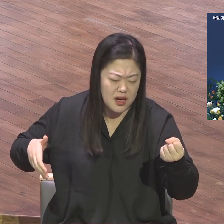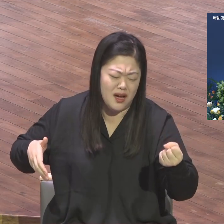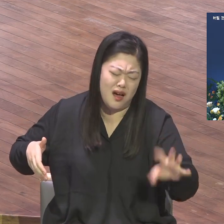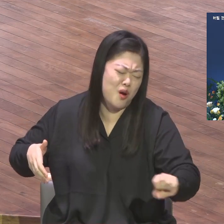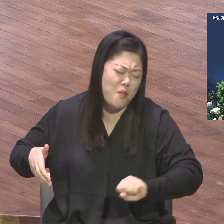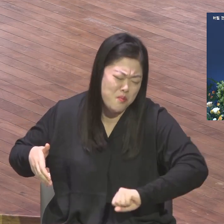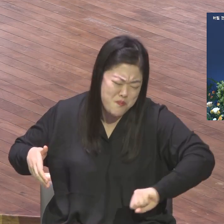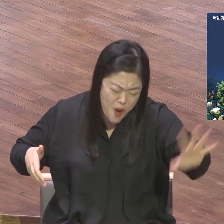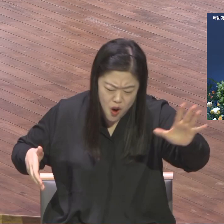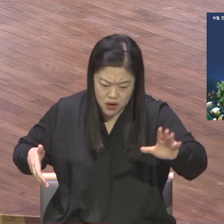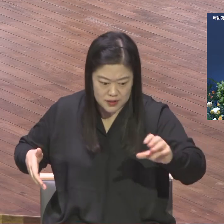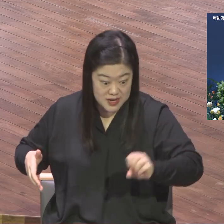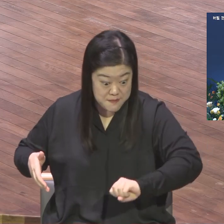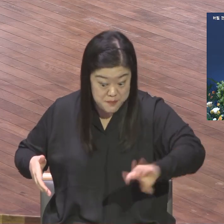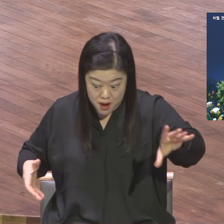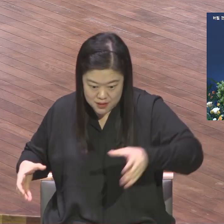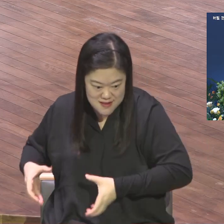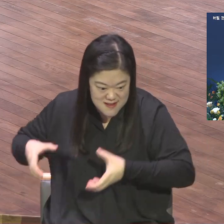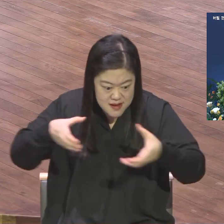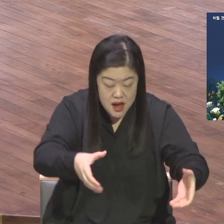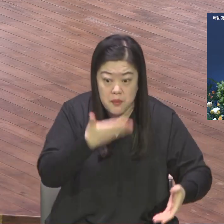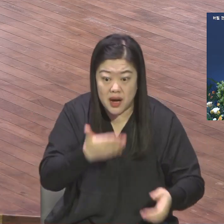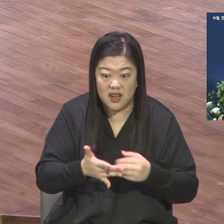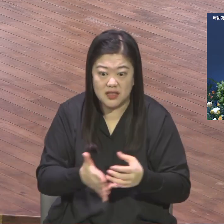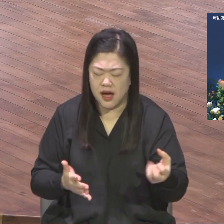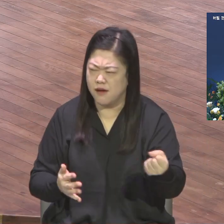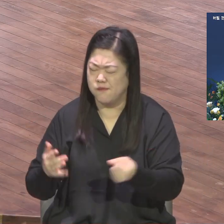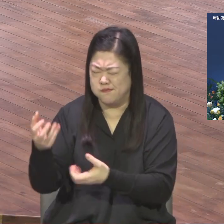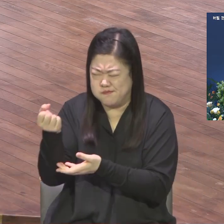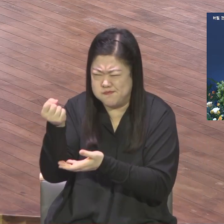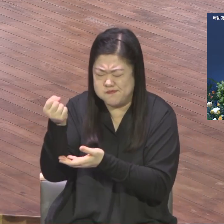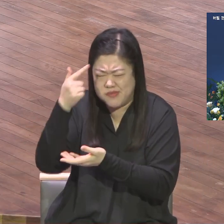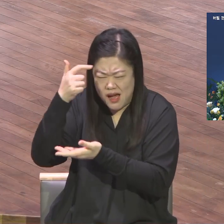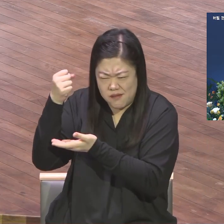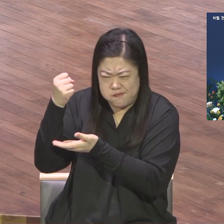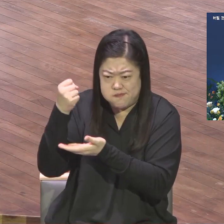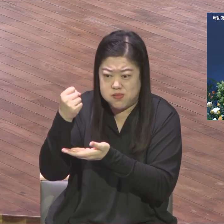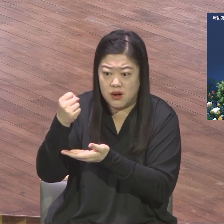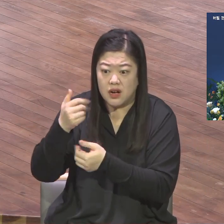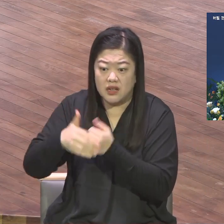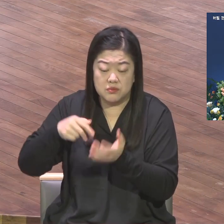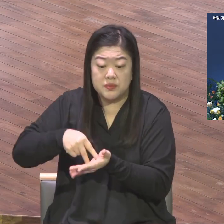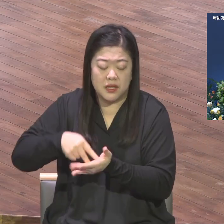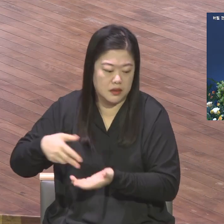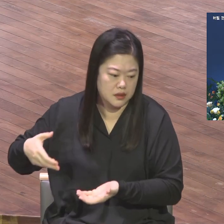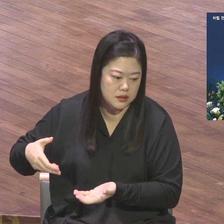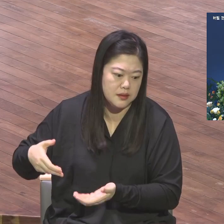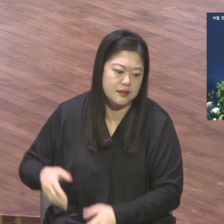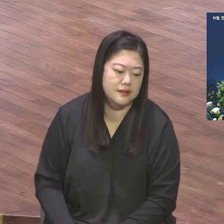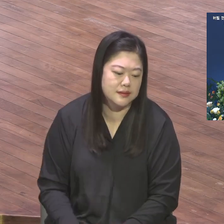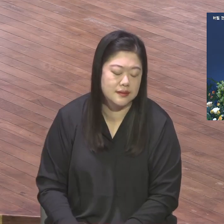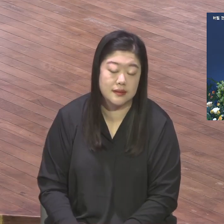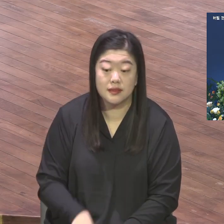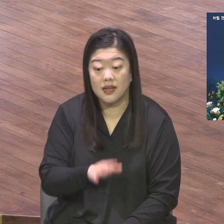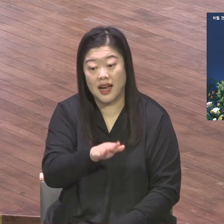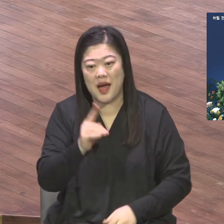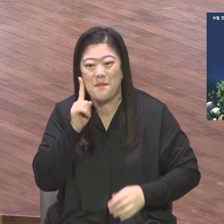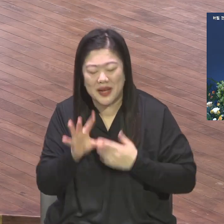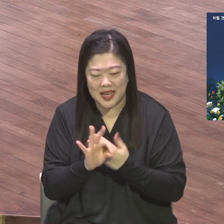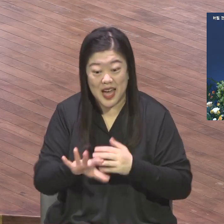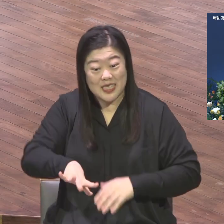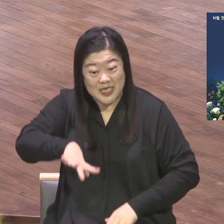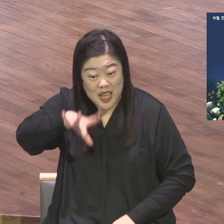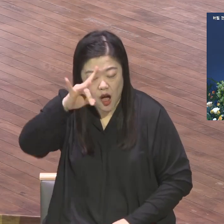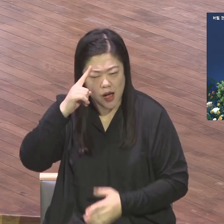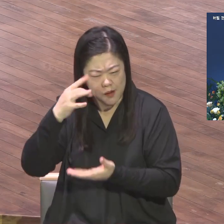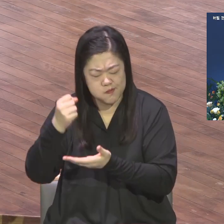버릴 걸 못 버려가지고 또 응답 못 받아. 또 한 해 또 지나가. 수십 년 동안 그 짓을 해. 얼마나 억울합니까?